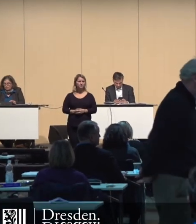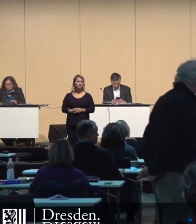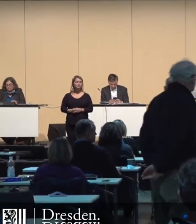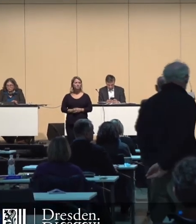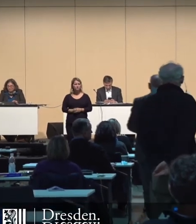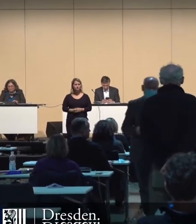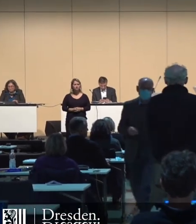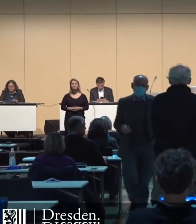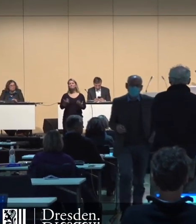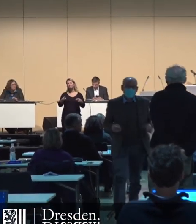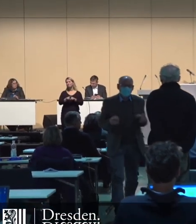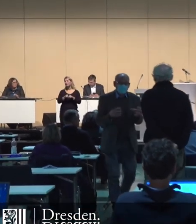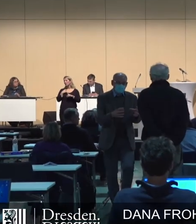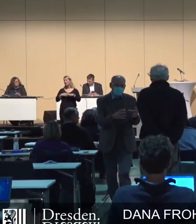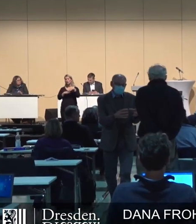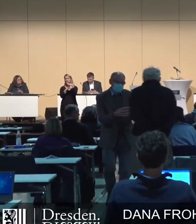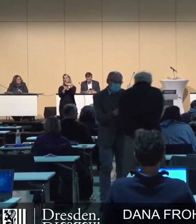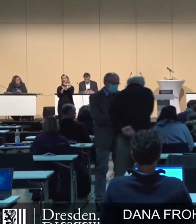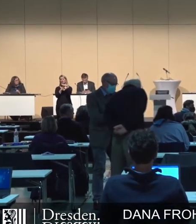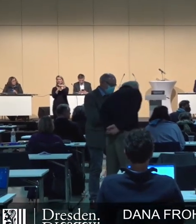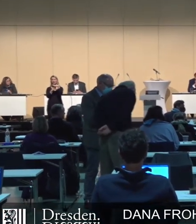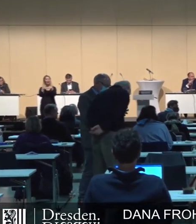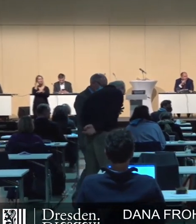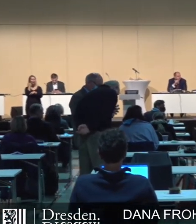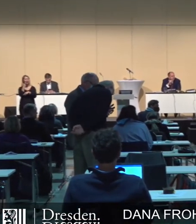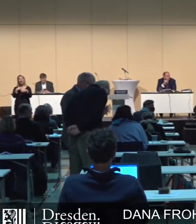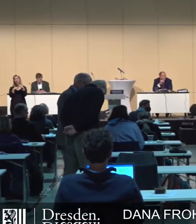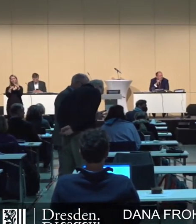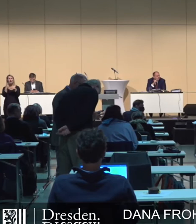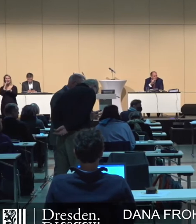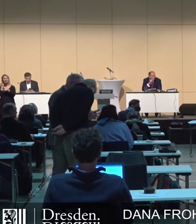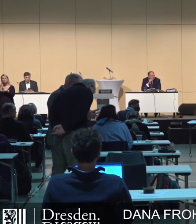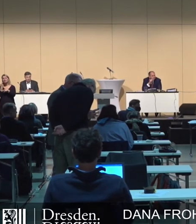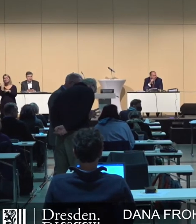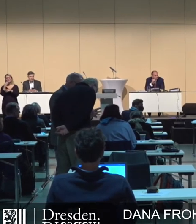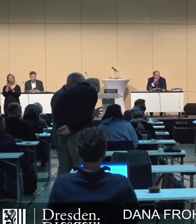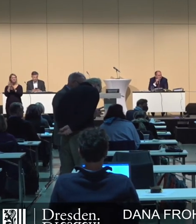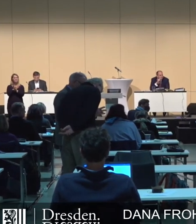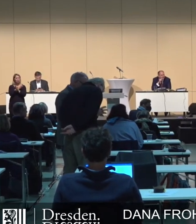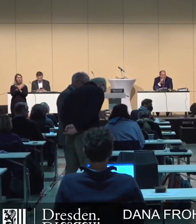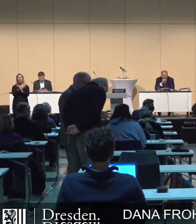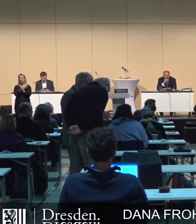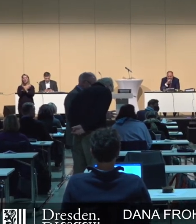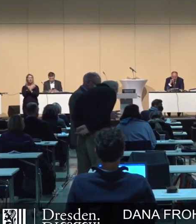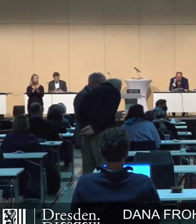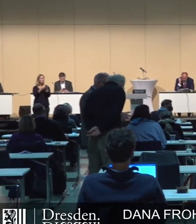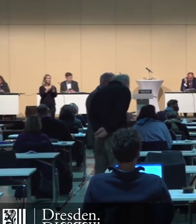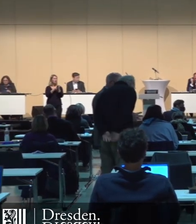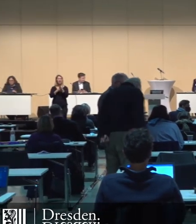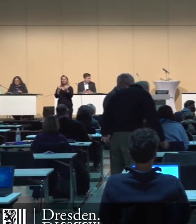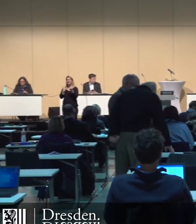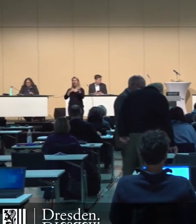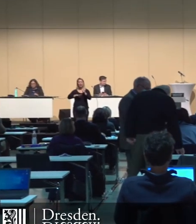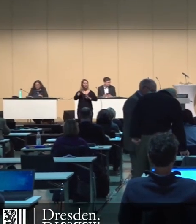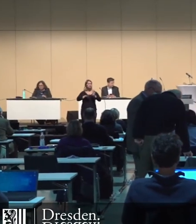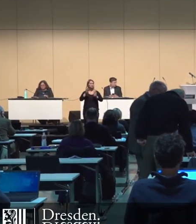Ich hatte auch um eine Auszeit bitten wollen, aber ich würde Sie bitten, dass Sie vorher bitte darstellen würden, wie Sie abstimmen lassen. Ja. Hätte ich ohnehin